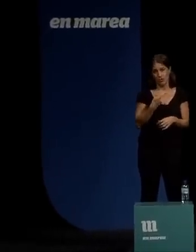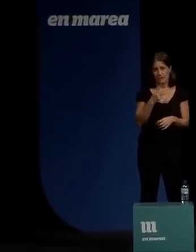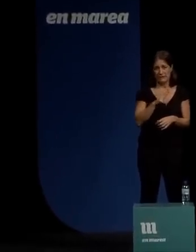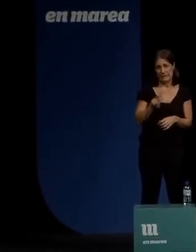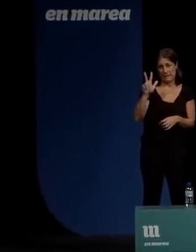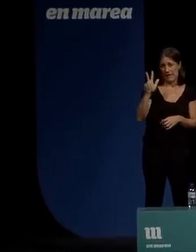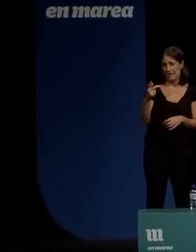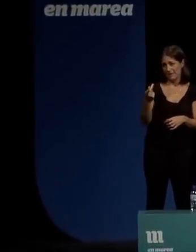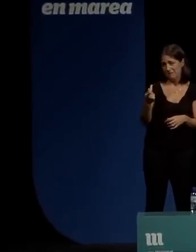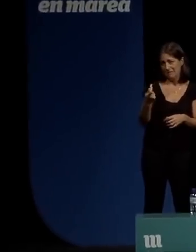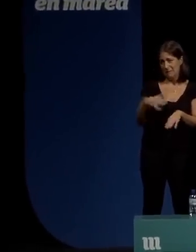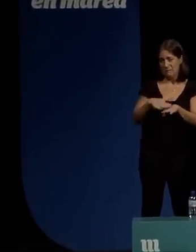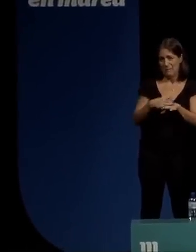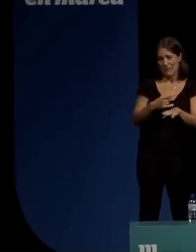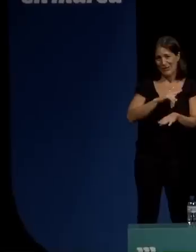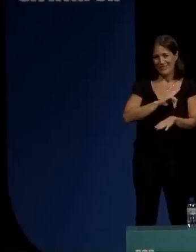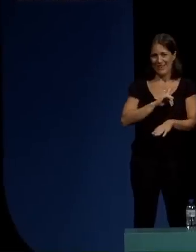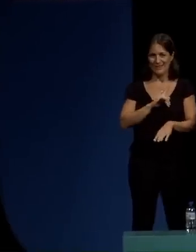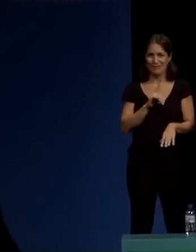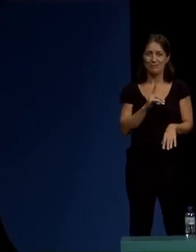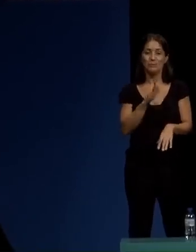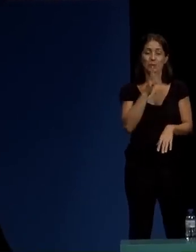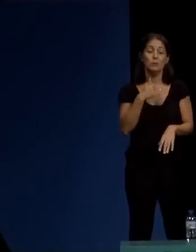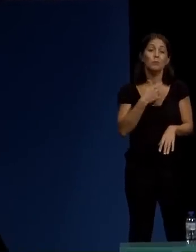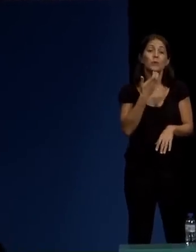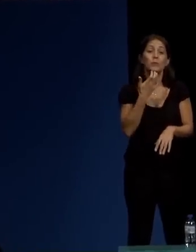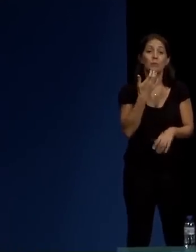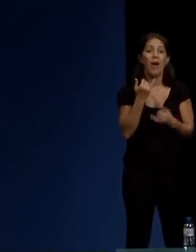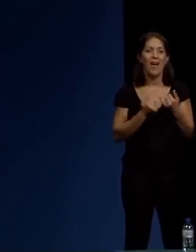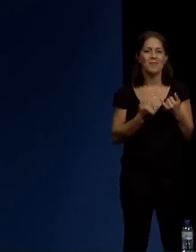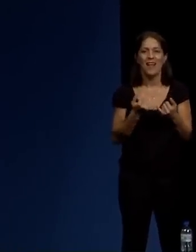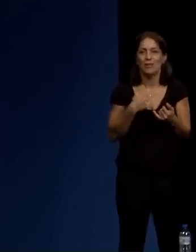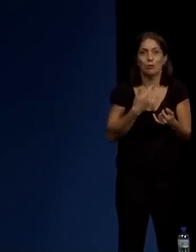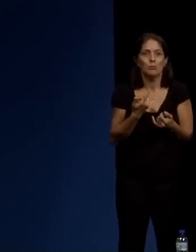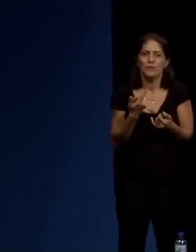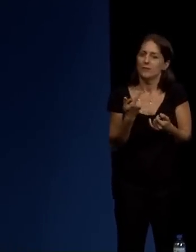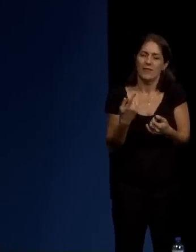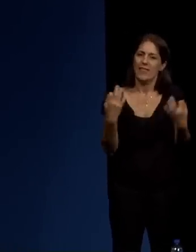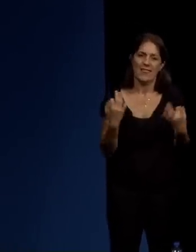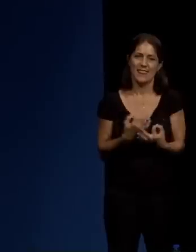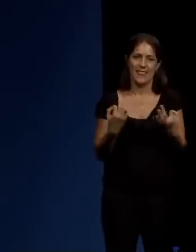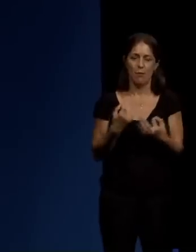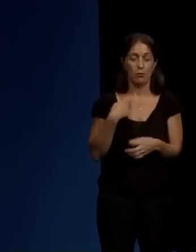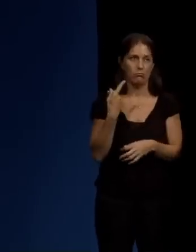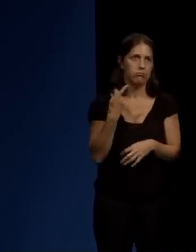perdonar que me alongue un minuto máis, porque, aínda que sone a lugar común, teño que facelo. Levaba